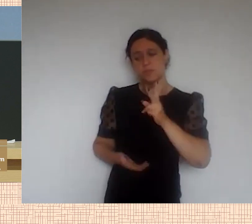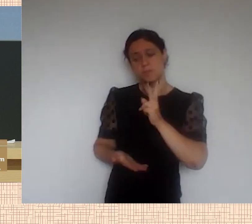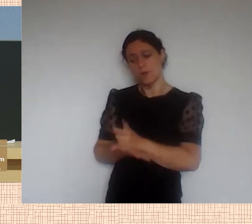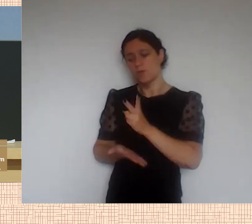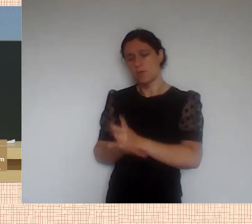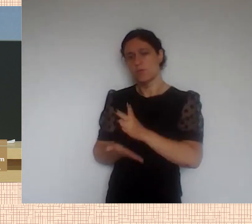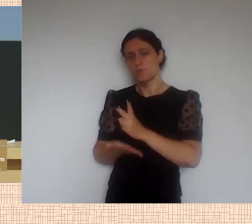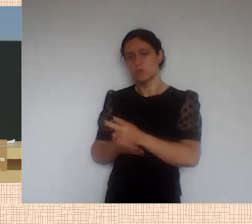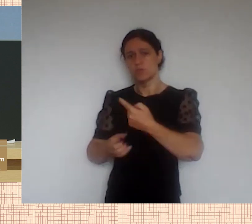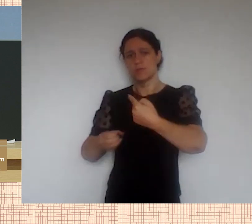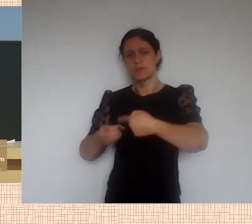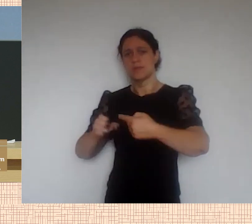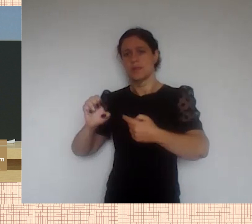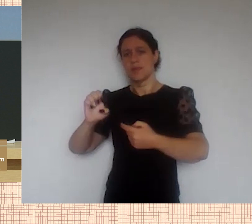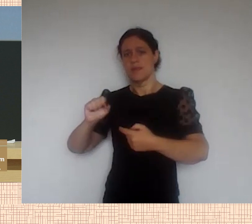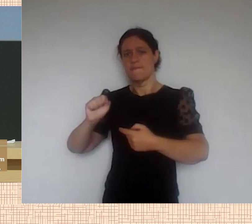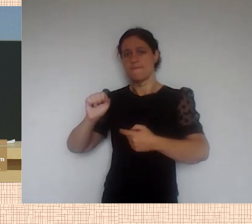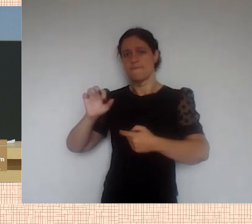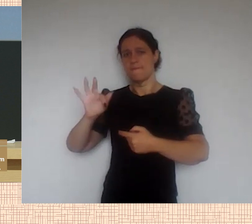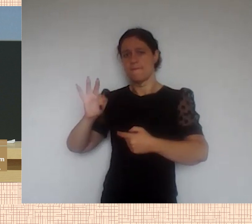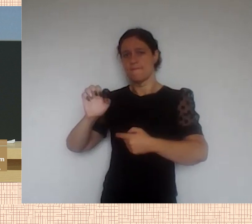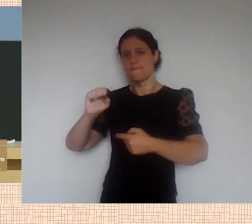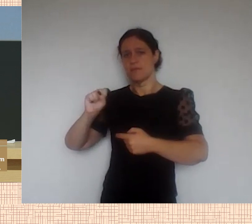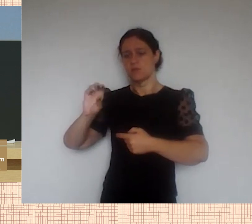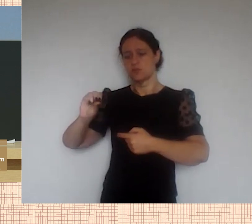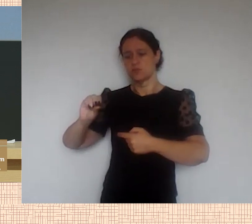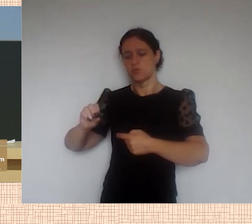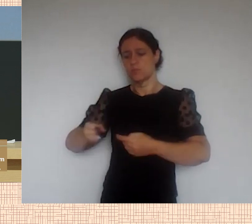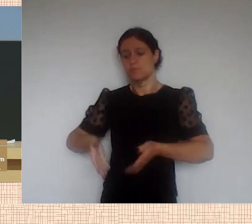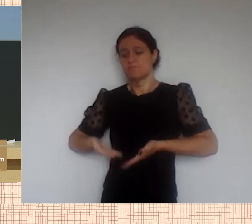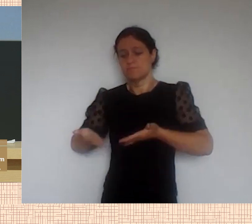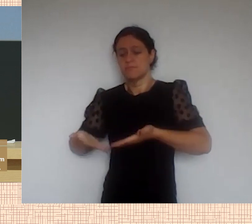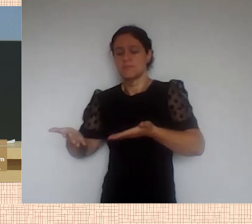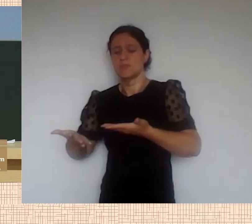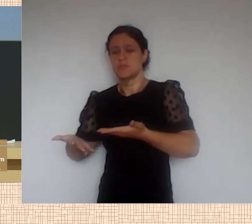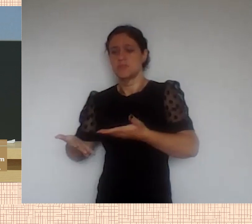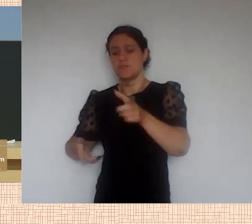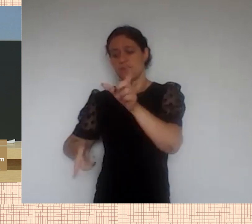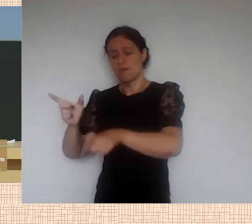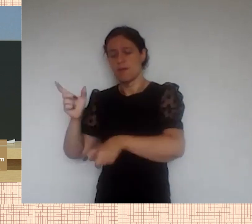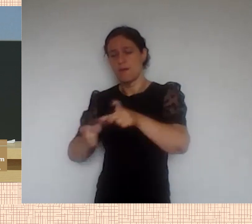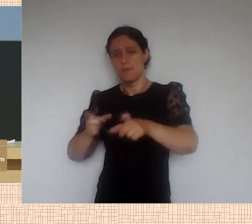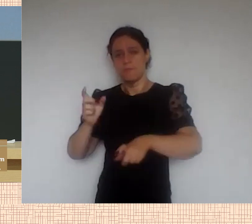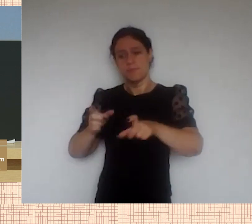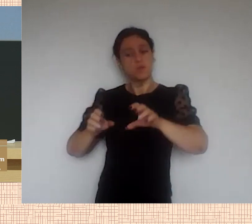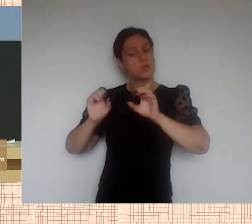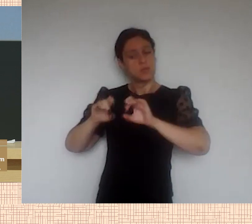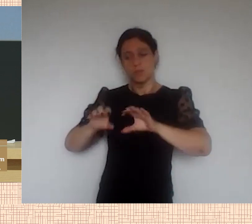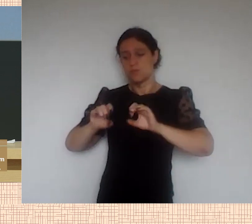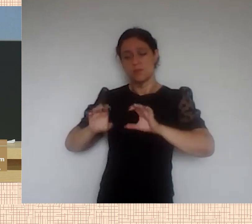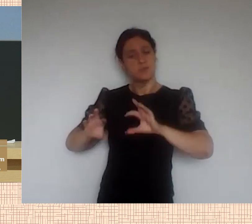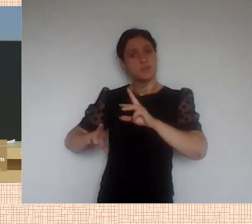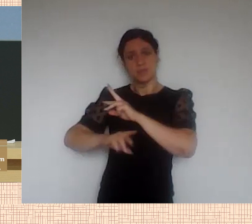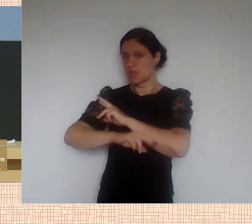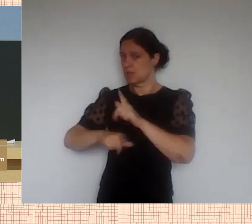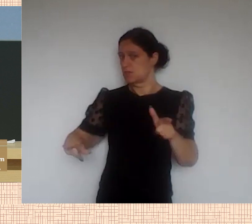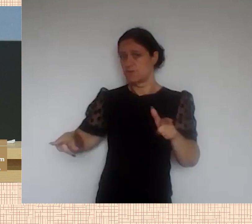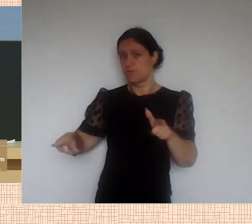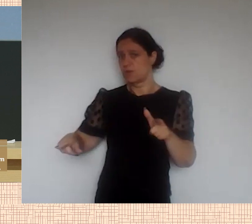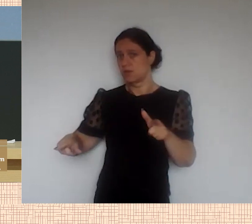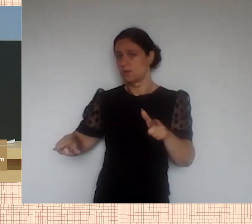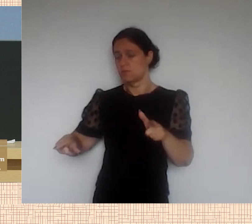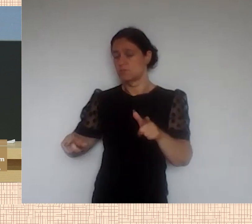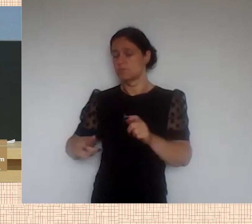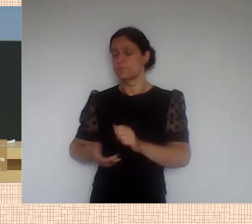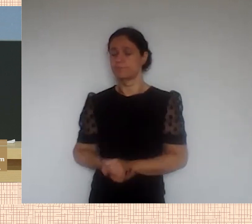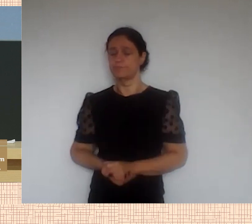ensinem outro ensinamento, quer dizer, um ensinamento diferente. Tem uma palavra que vem de Deus, que é falado por